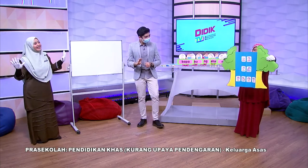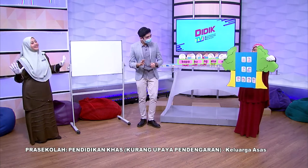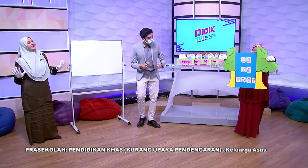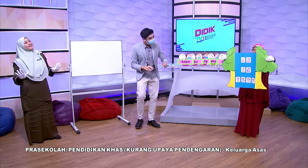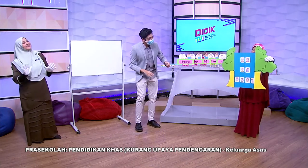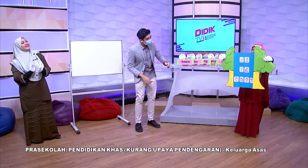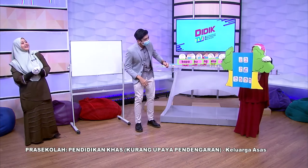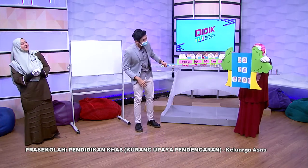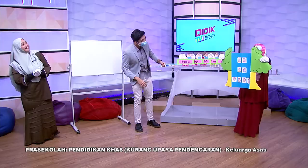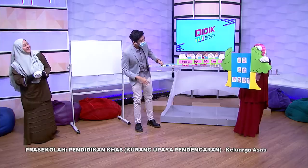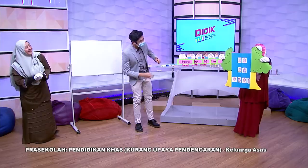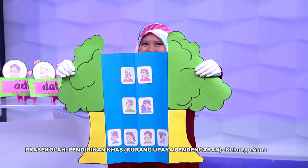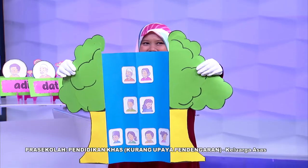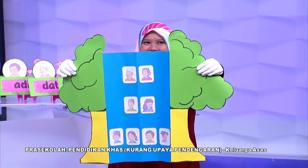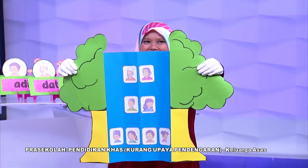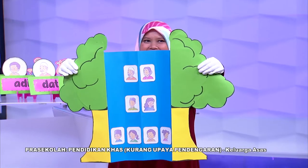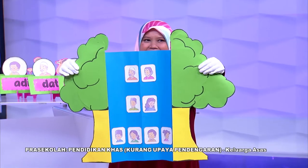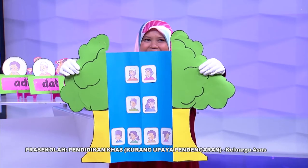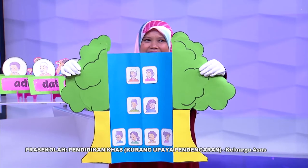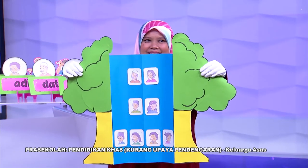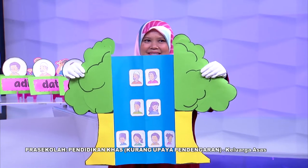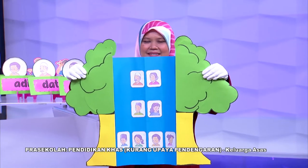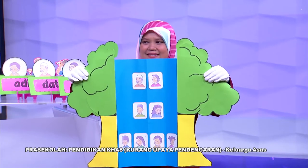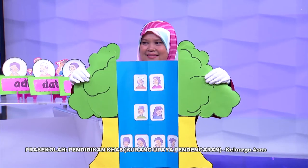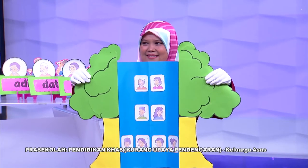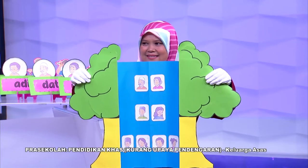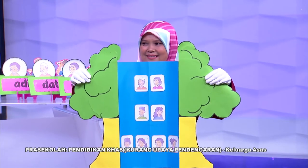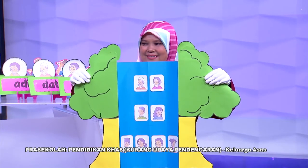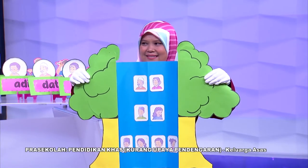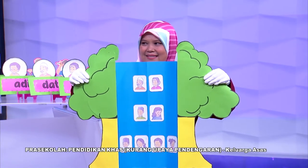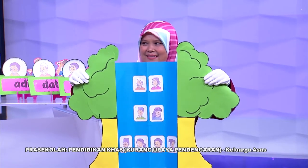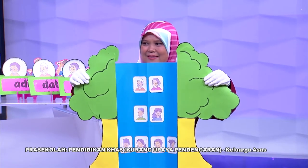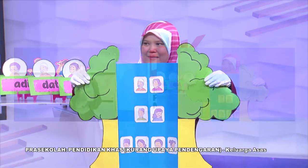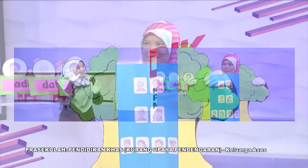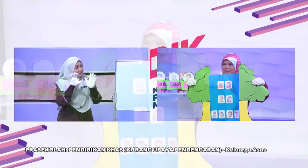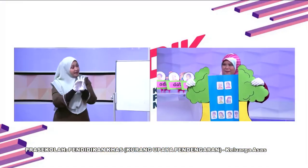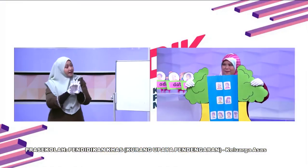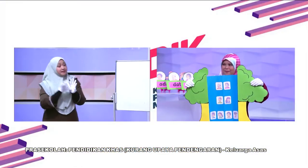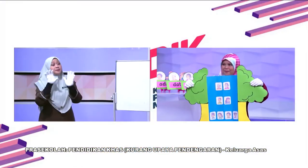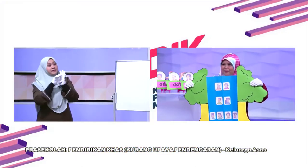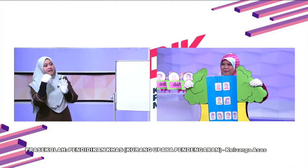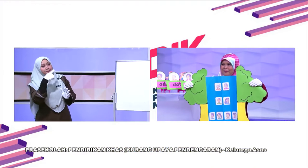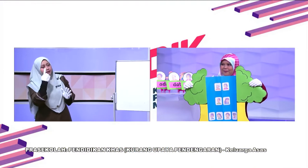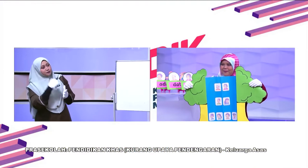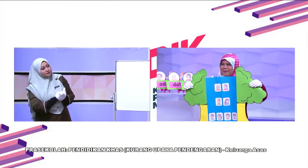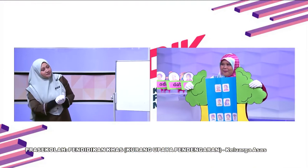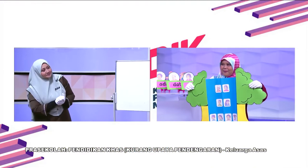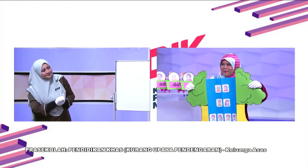Pulau loh tapi gambarnya ada gambarnya Gambar siapa tuh Ah